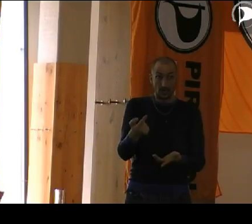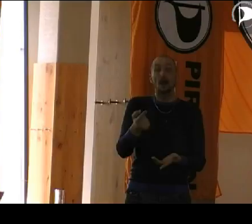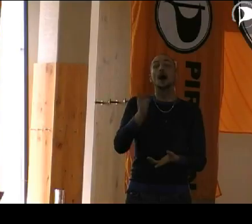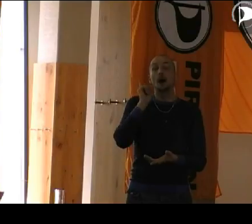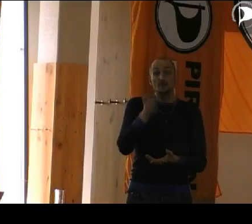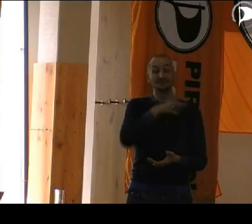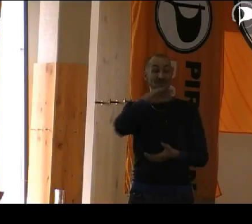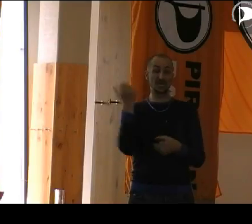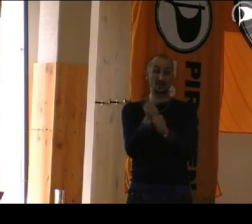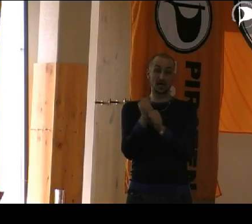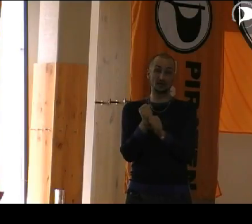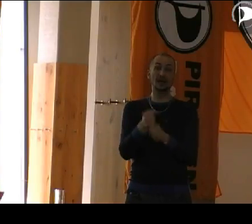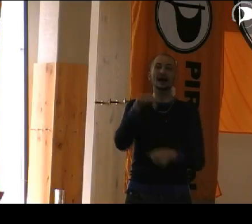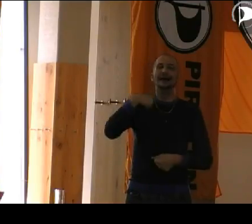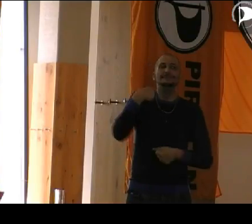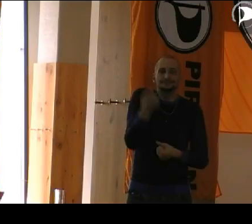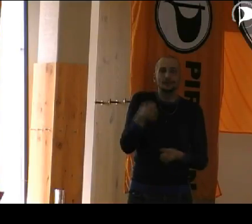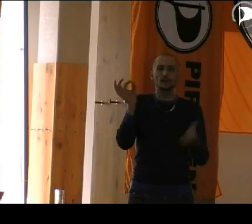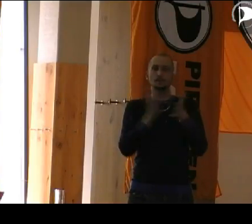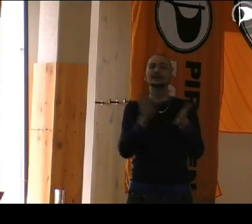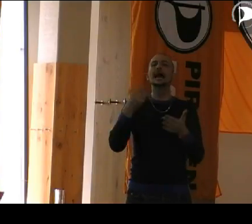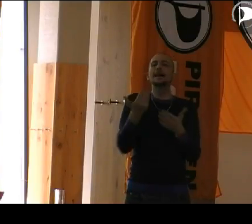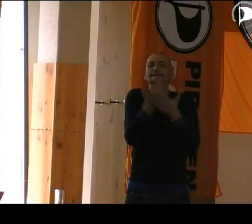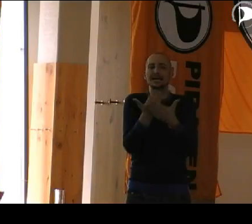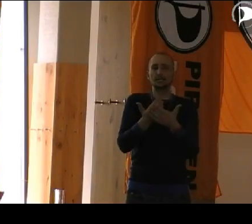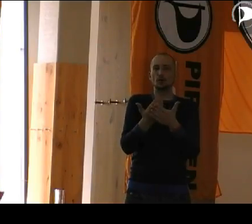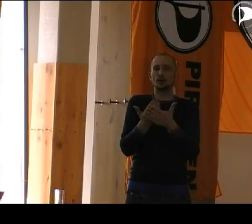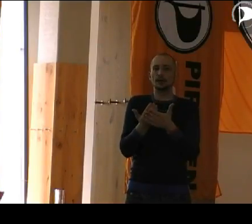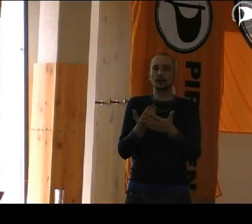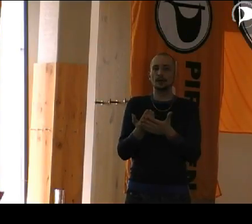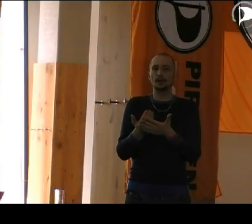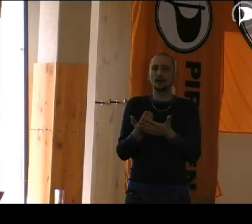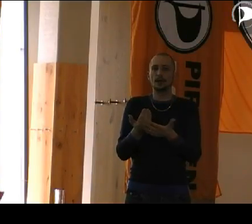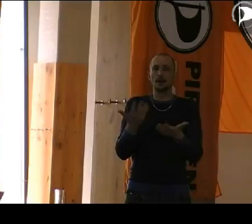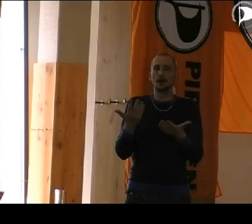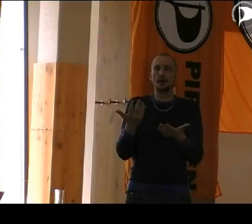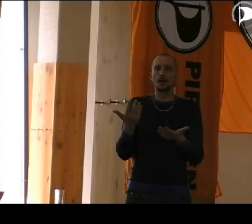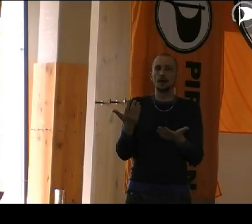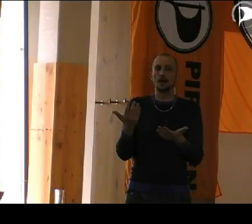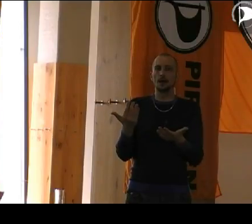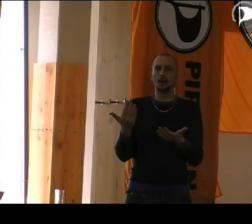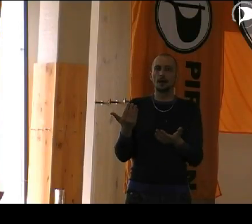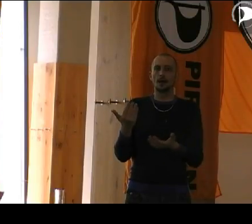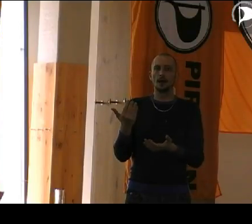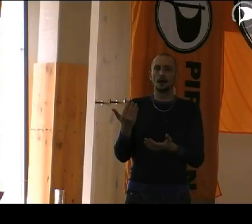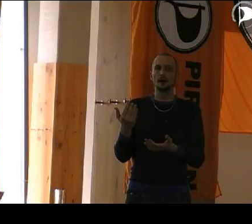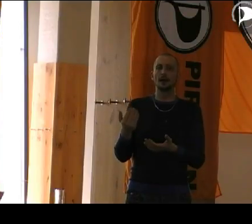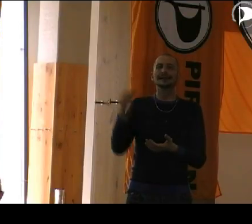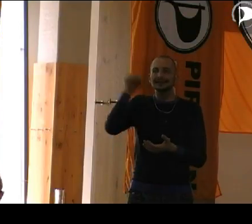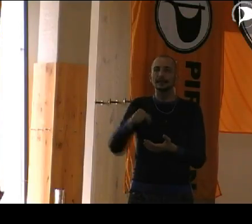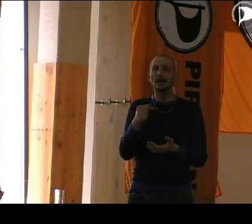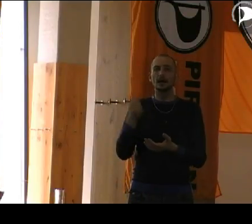tun nächster punkt ist bildung bildung für alle und ein grundeinkommen